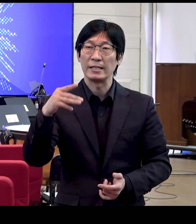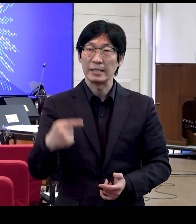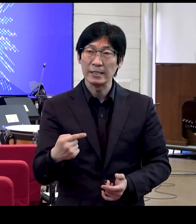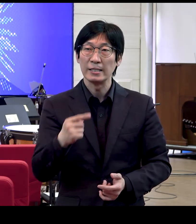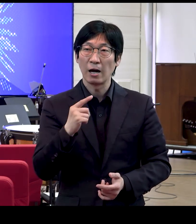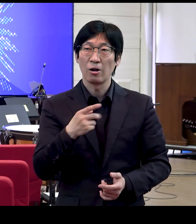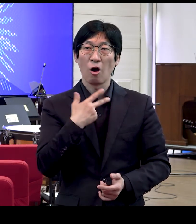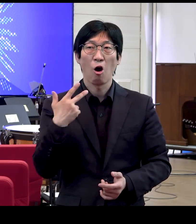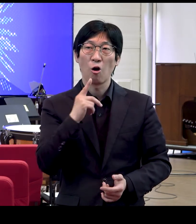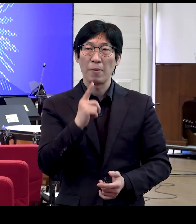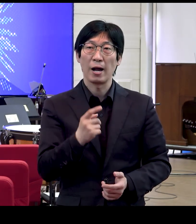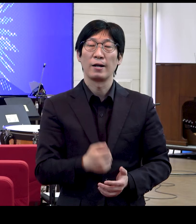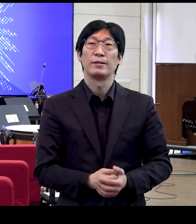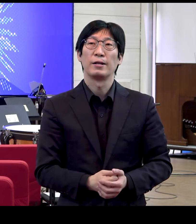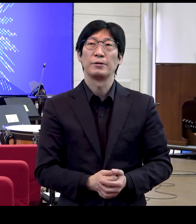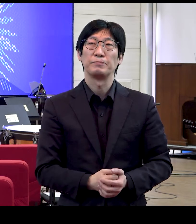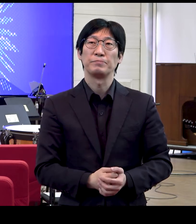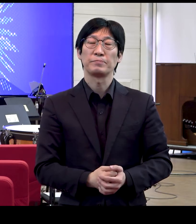dominate.